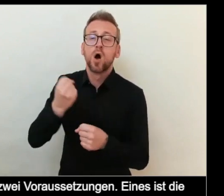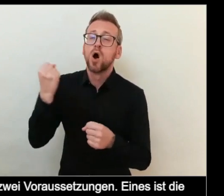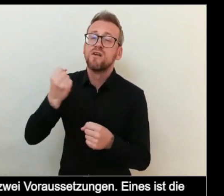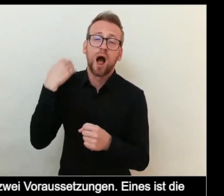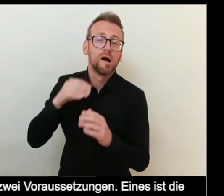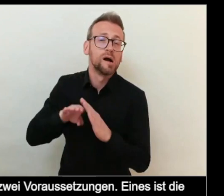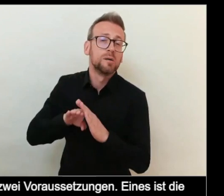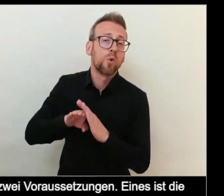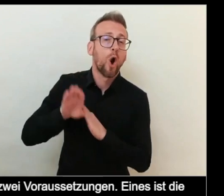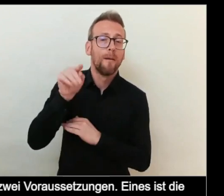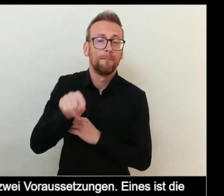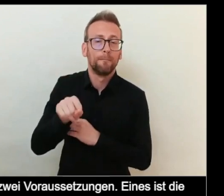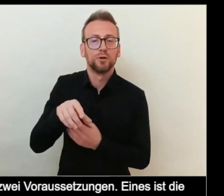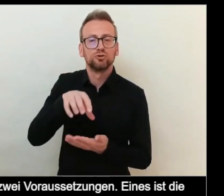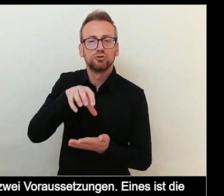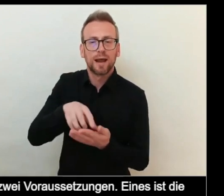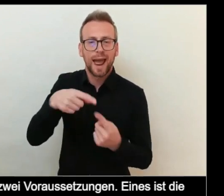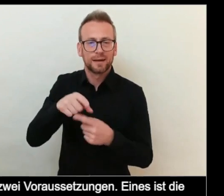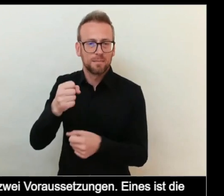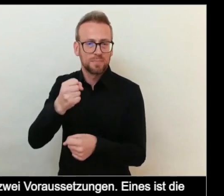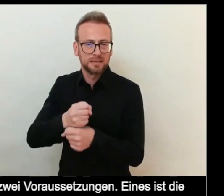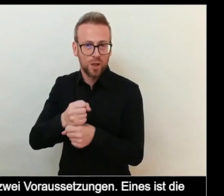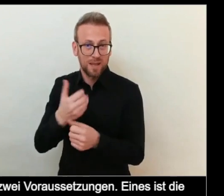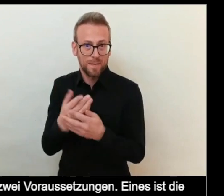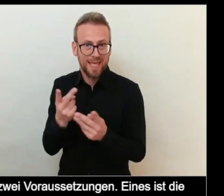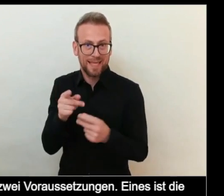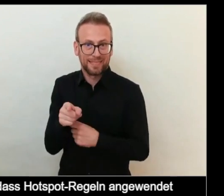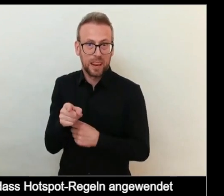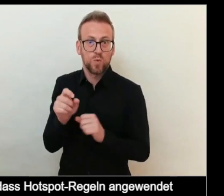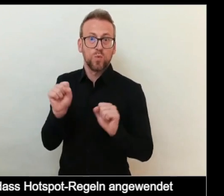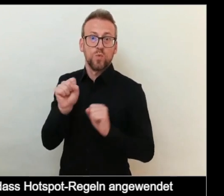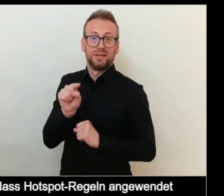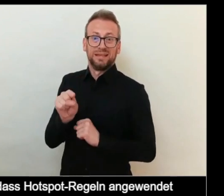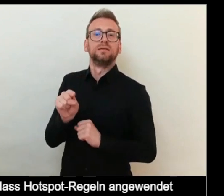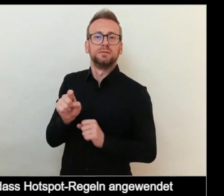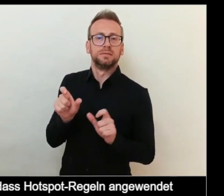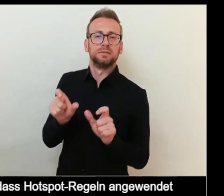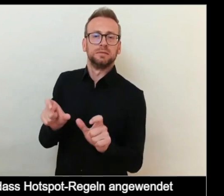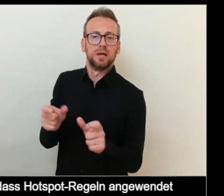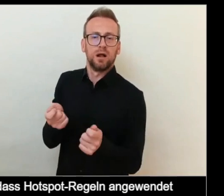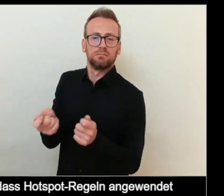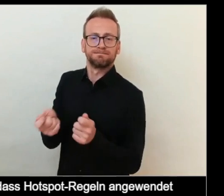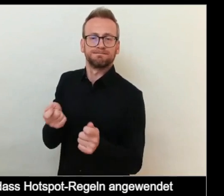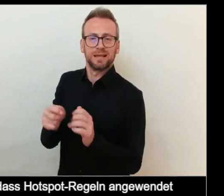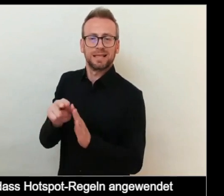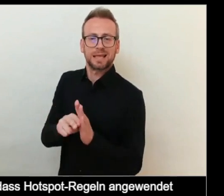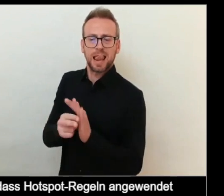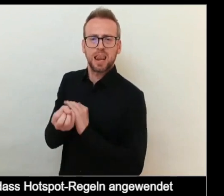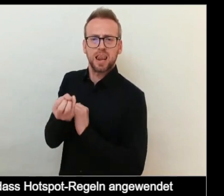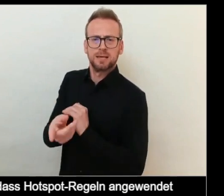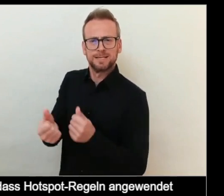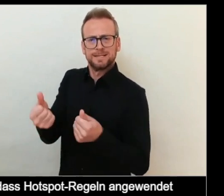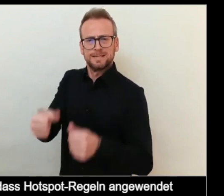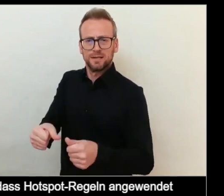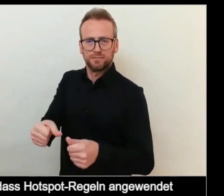nehmen sein. Ich halte das nicht für völlig unmöglich, aber da brauchen es natürlich Wissenschaftler, die einem sagen, ja, in dem Bereich dieser